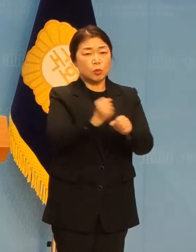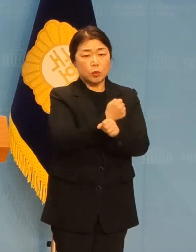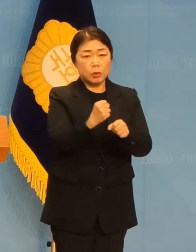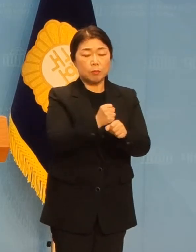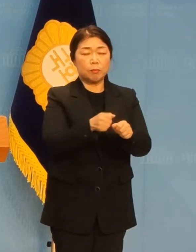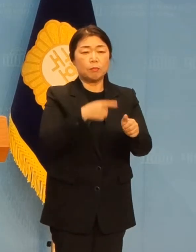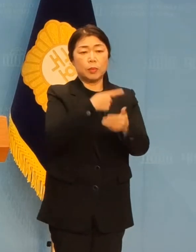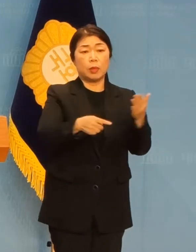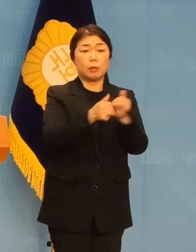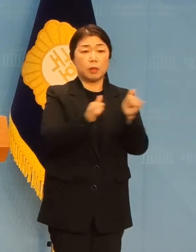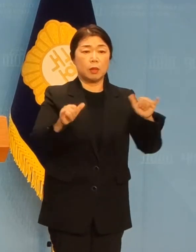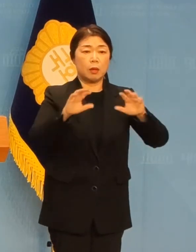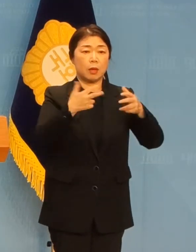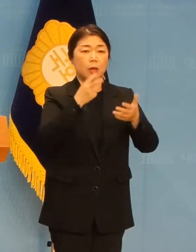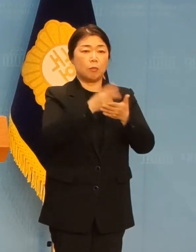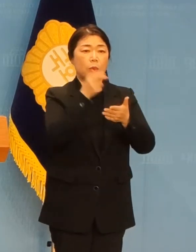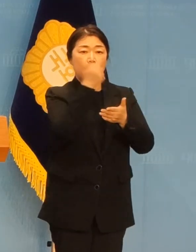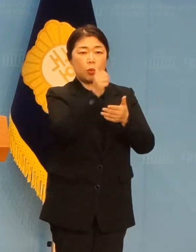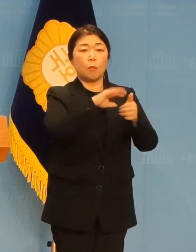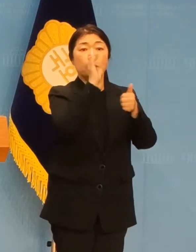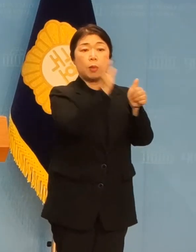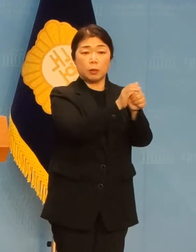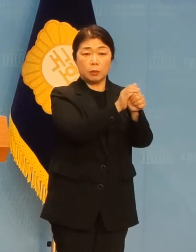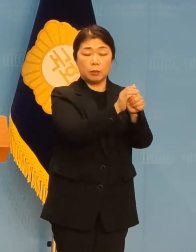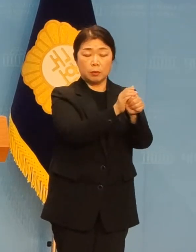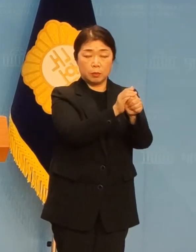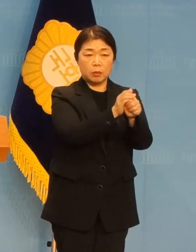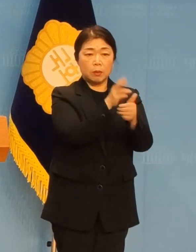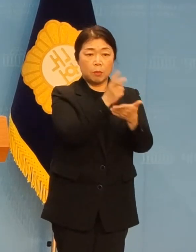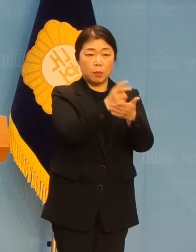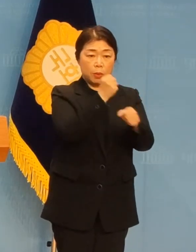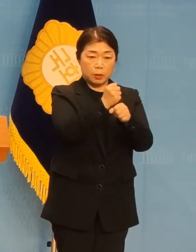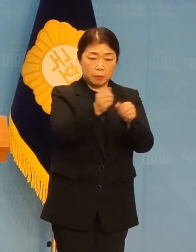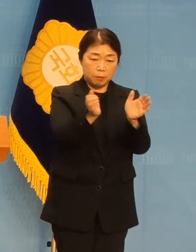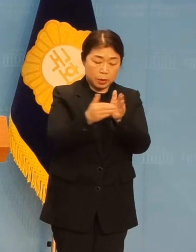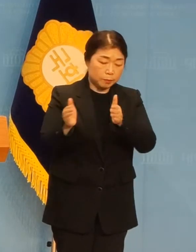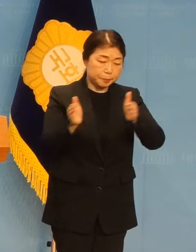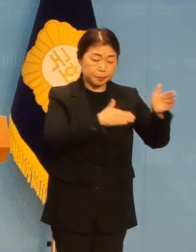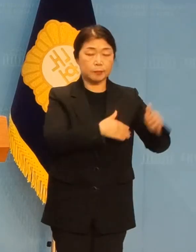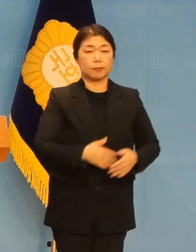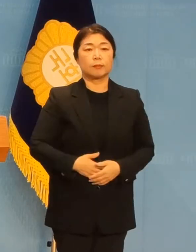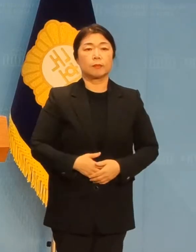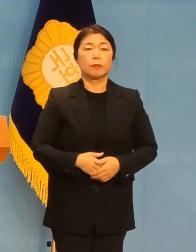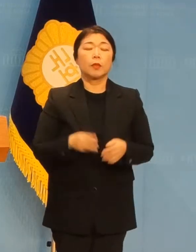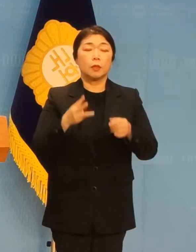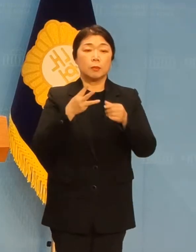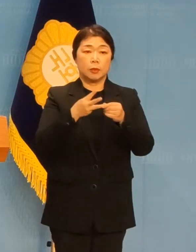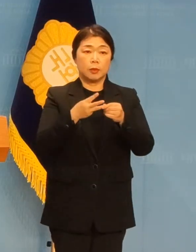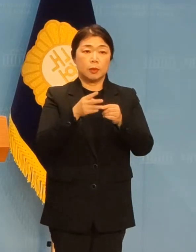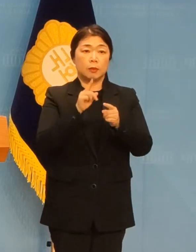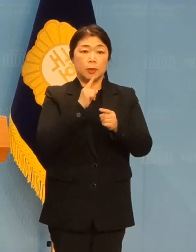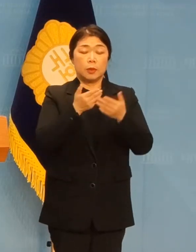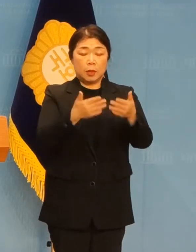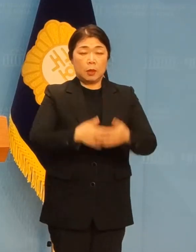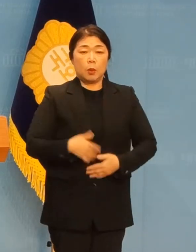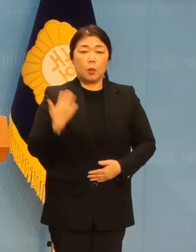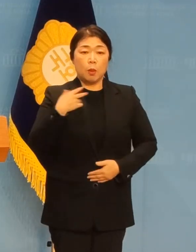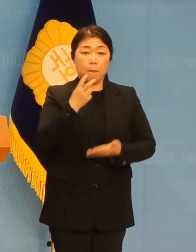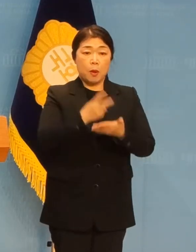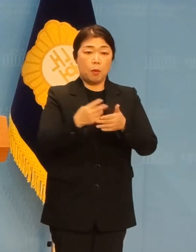가능하게 했습니다. 보고 드리고요. 마지막 브리핑입니다. 지난